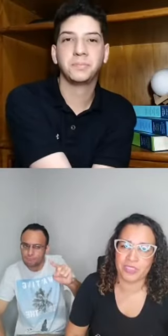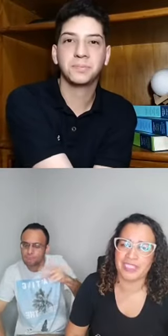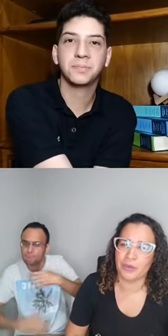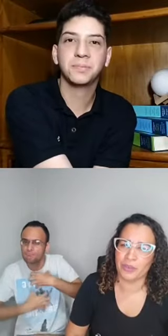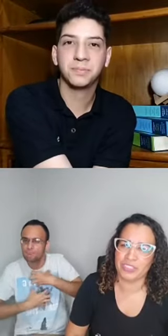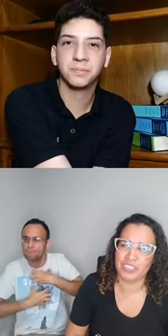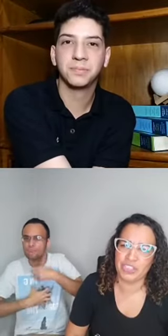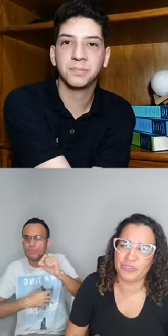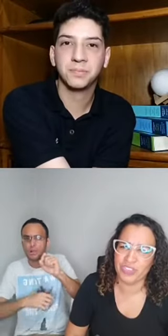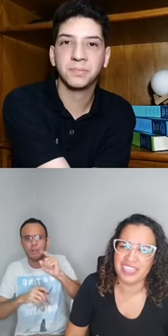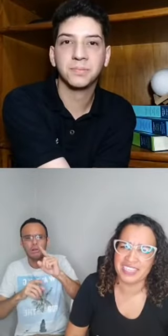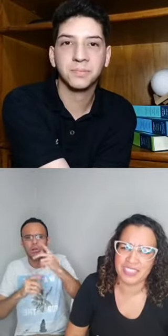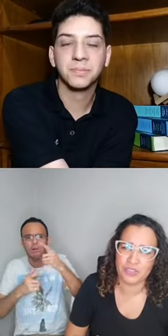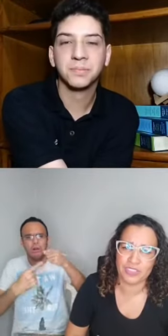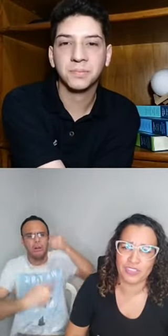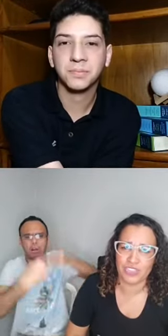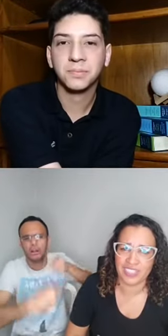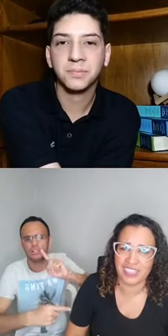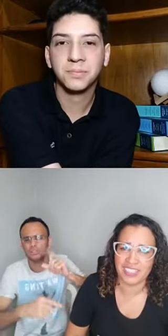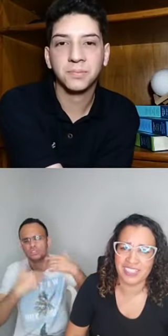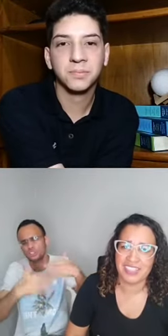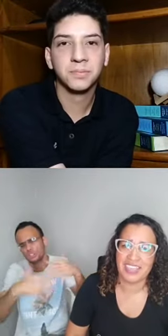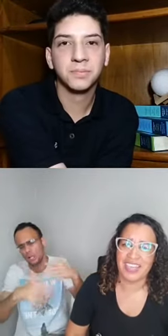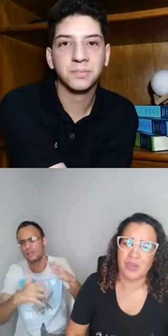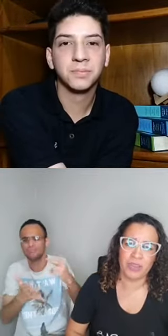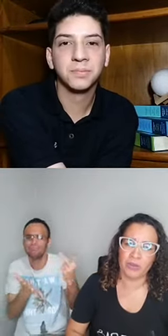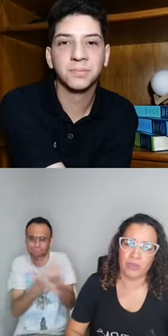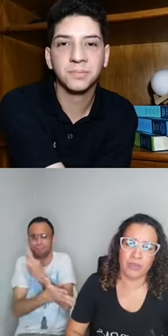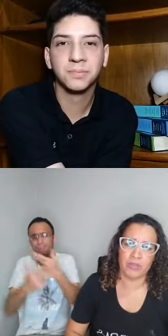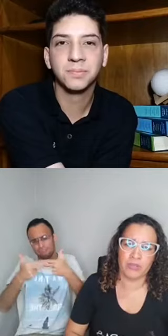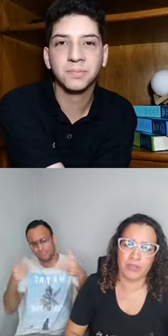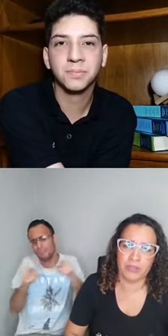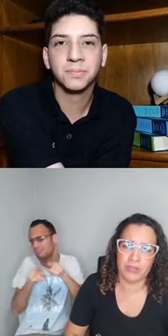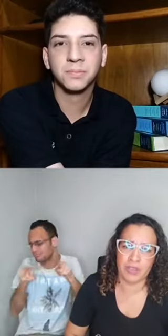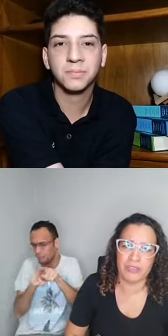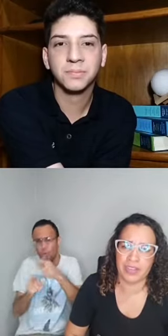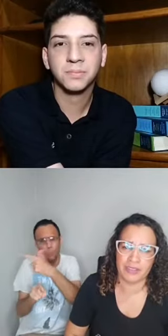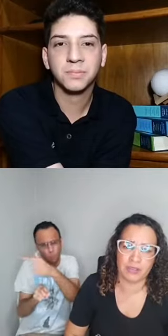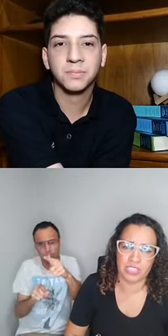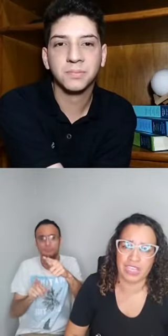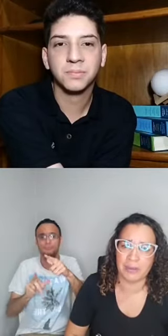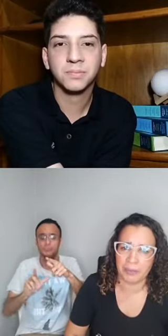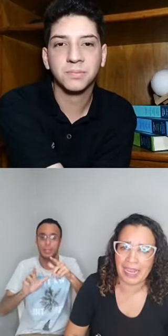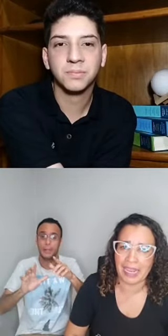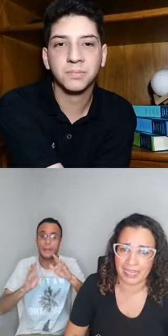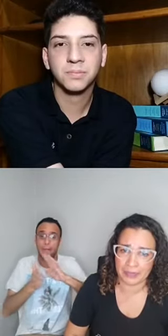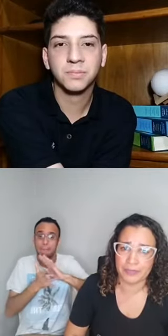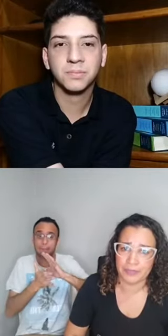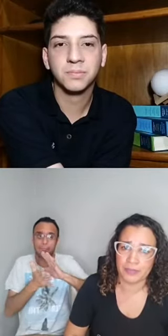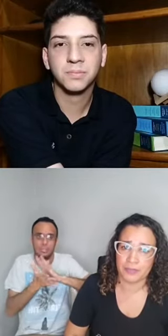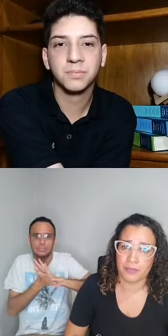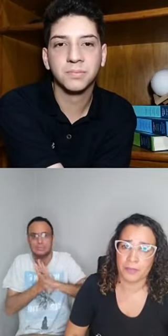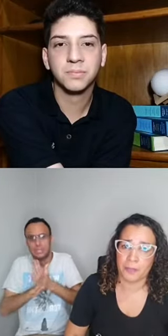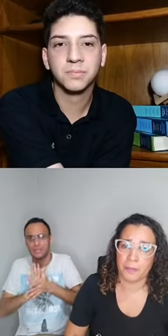esse preconceito. Então eu sentia, eu via isso, eu sentia. Eu não virava, não, deixava pra